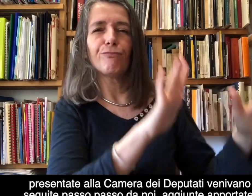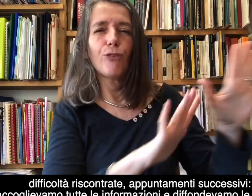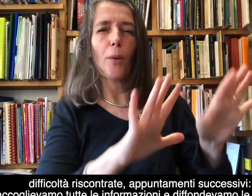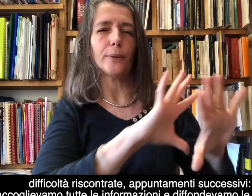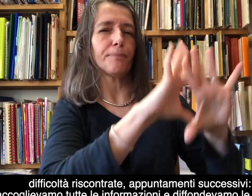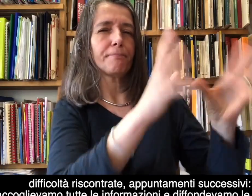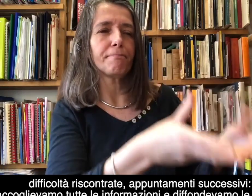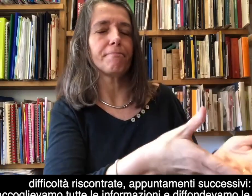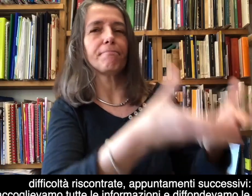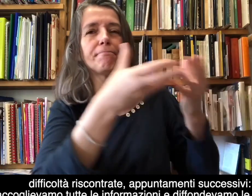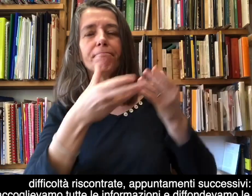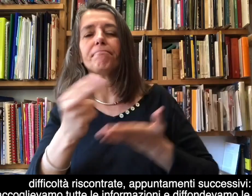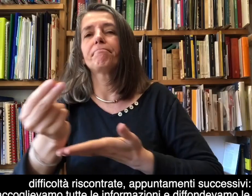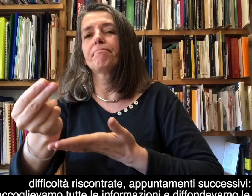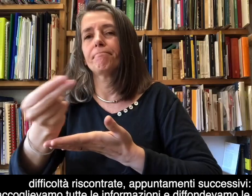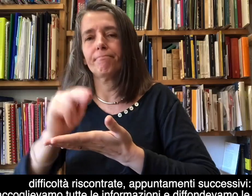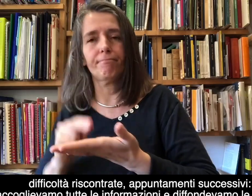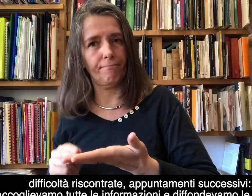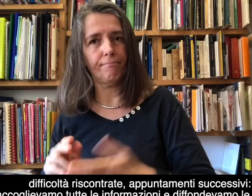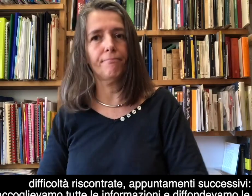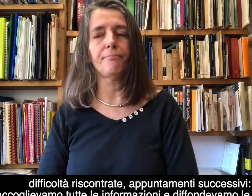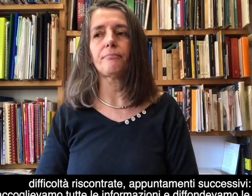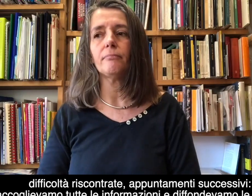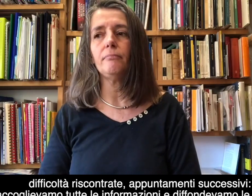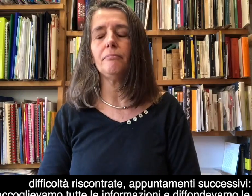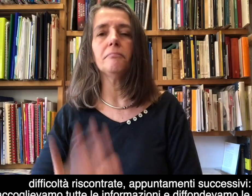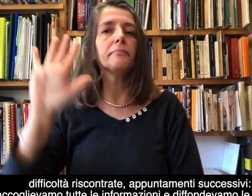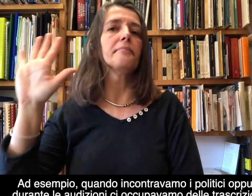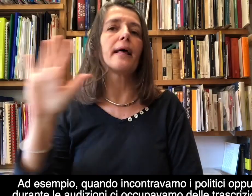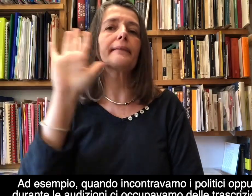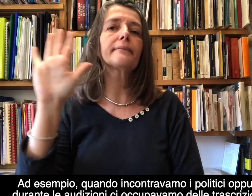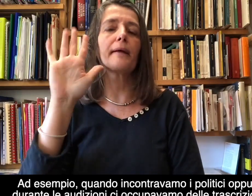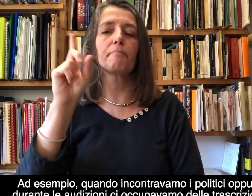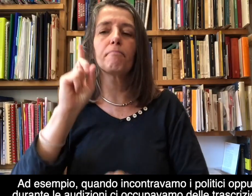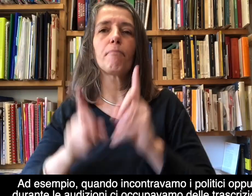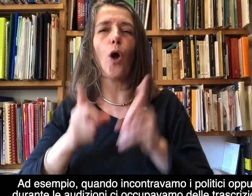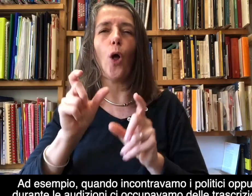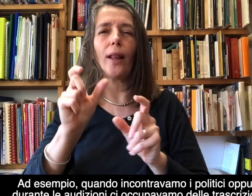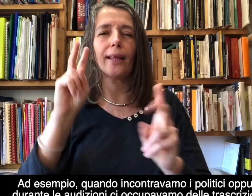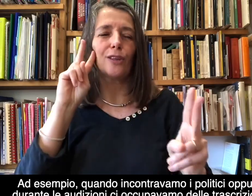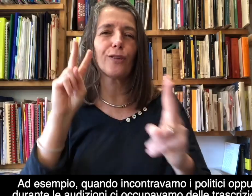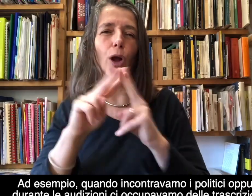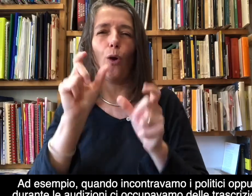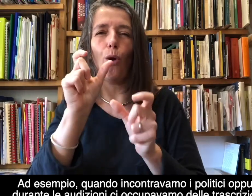deputati venivano seguite passo passo da noi con le aggiunte le difficoltà riscontrate appuntamenti successivi